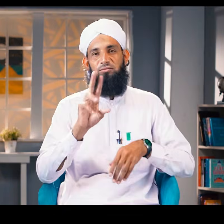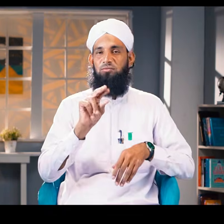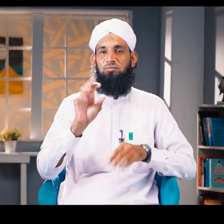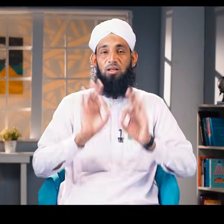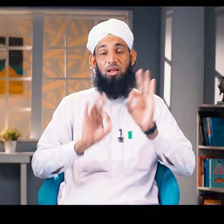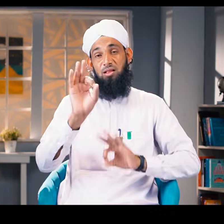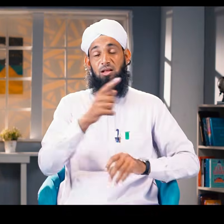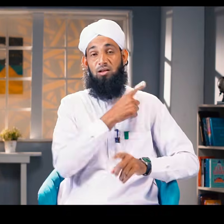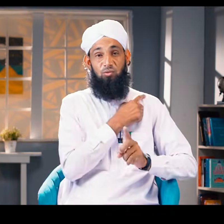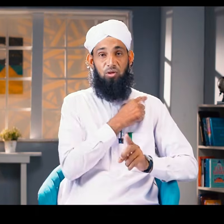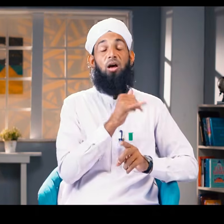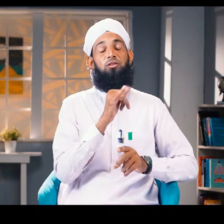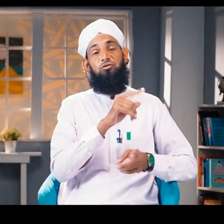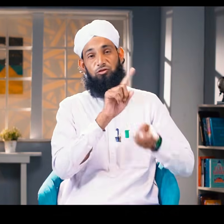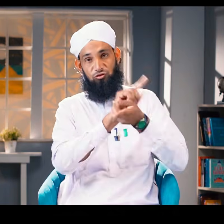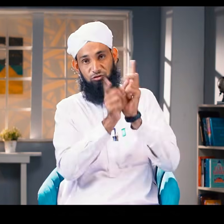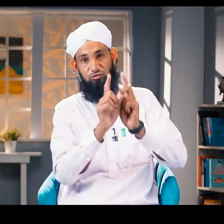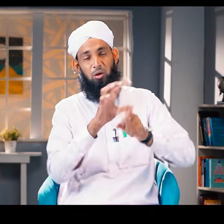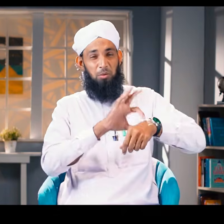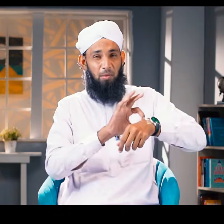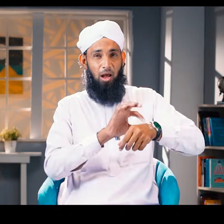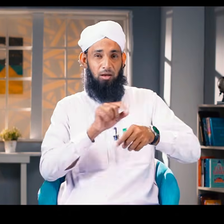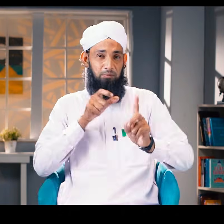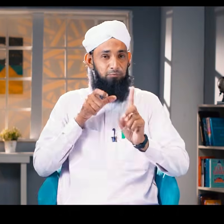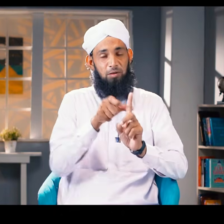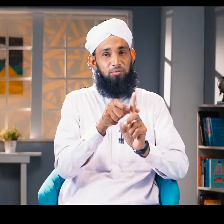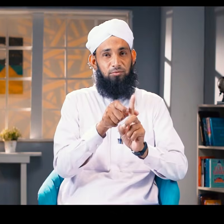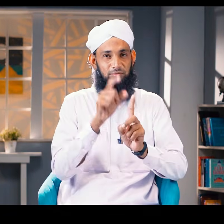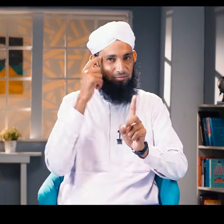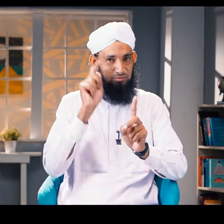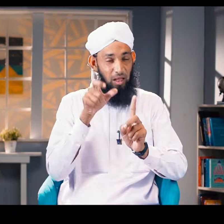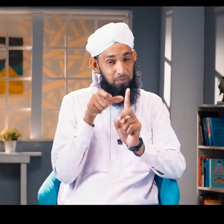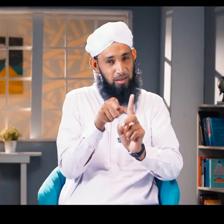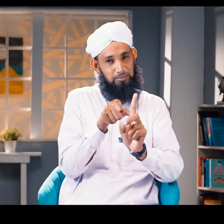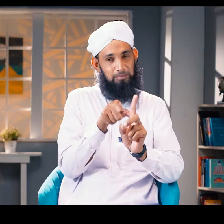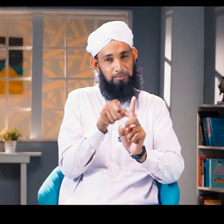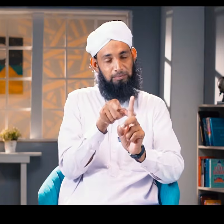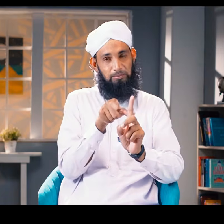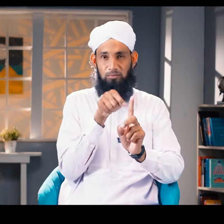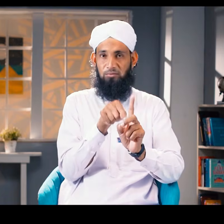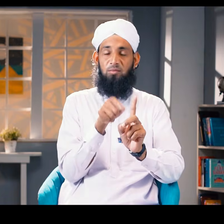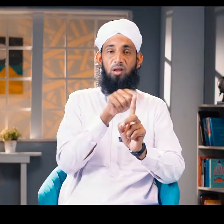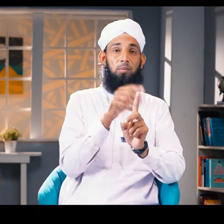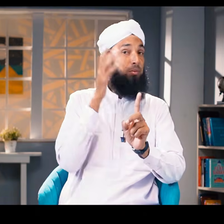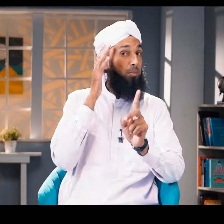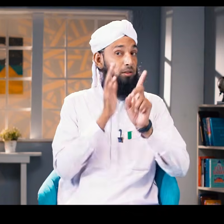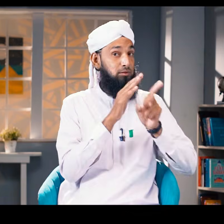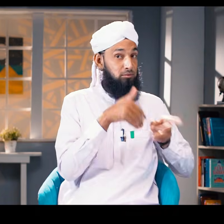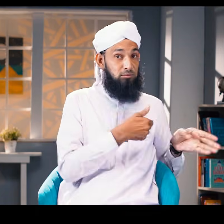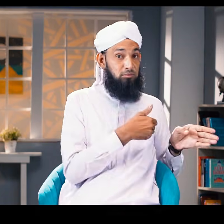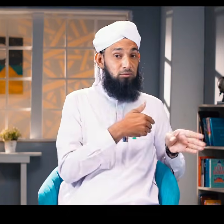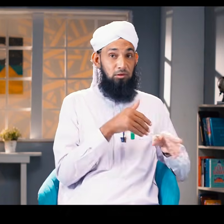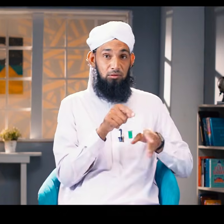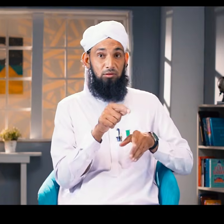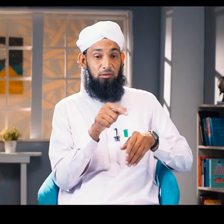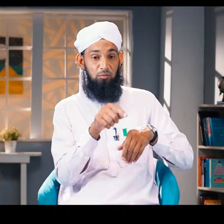تیمارداری کوئی کر رہا ہے اور یہ بھی ایک کام ہے اس کا، اور اگر یہ با جماعت نماز پڑھنے کے لیے جاتا ہے تو مریض تکلیف